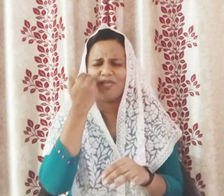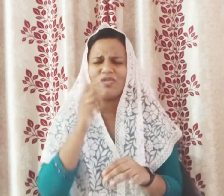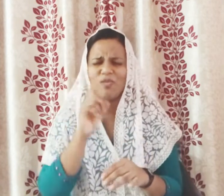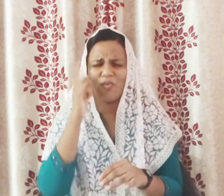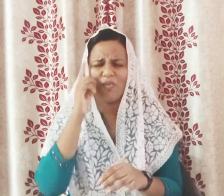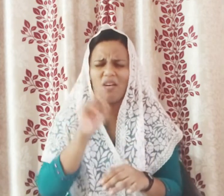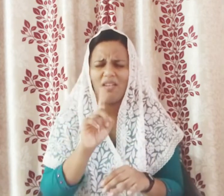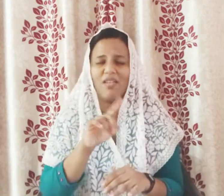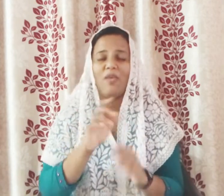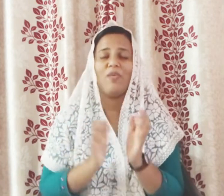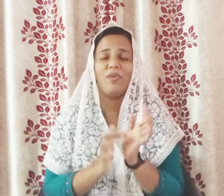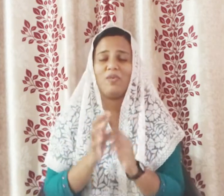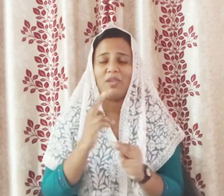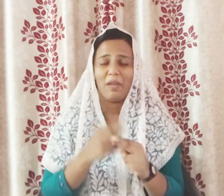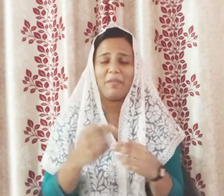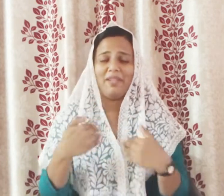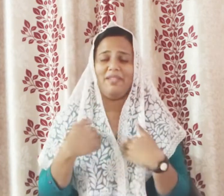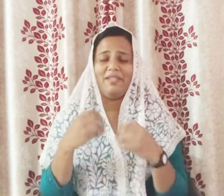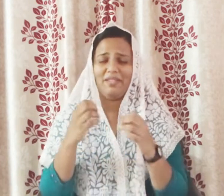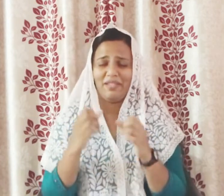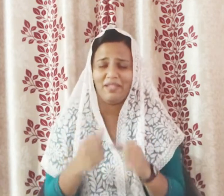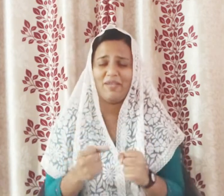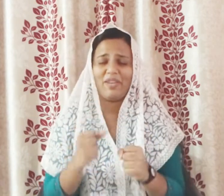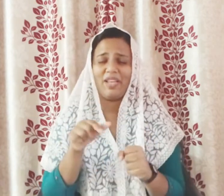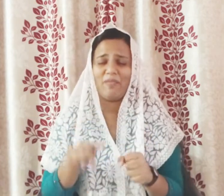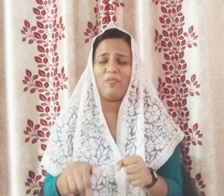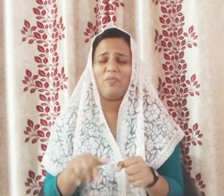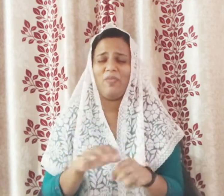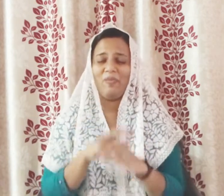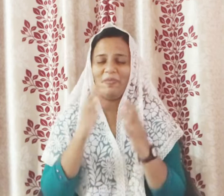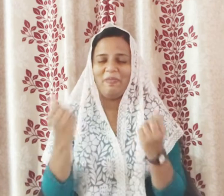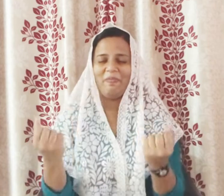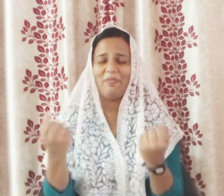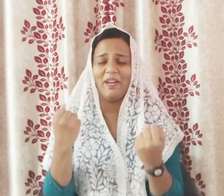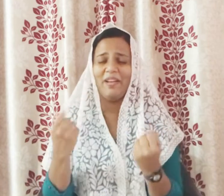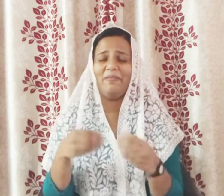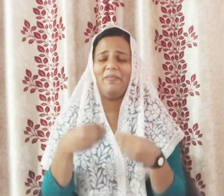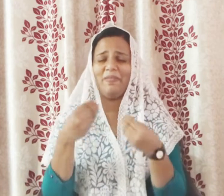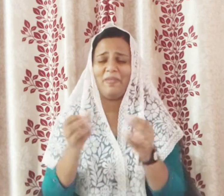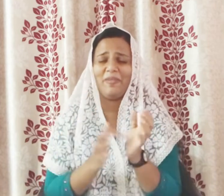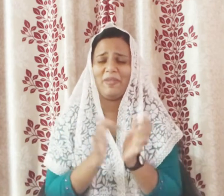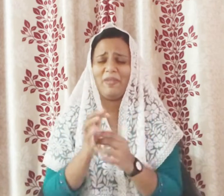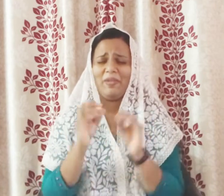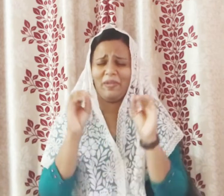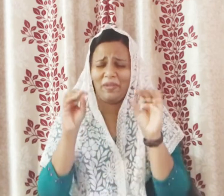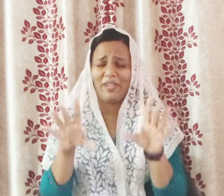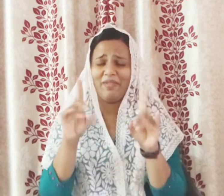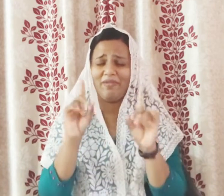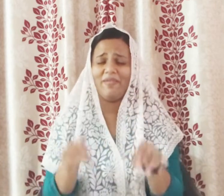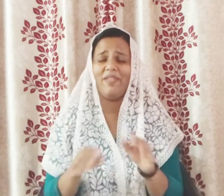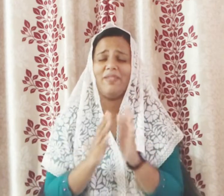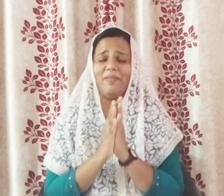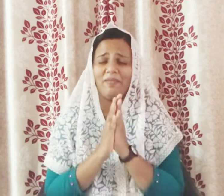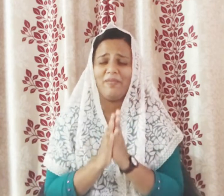രോഗികളായിരിക്കുന്ന നമ്മുടെ യേശു ക്രിസ്തുവിൻ്റെ നാമത്തിൽ സൗഖ്യമാകട്ടെ. യേശു ക്രിസ്തുവിൻ്റെ നാമത്തിൽ പൂർണ്ണ ആരോഗ്യം തൻ്റെ കുഞ്ഞുങ്ങളുടെ മേൽ വെളിപ്പെട്ടു വരുന്നതിനായിട്ട്